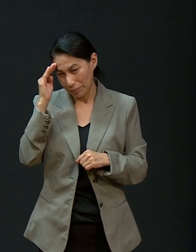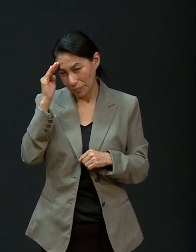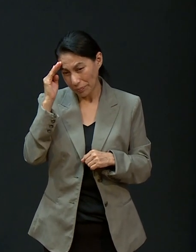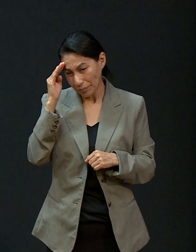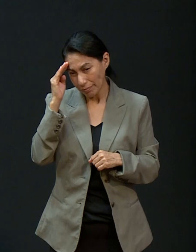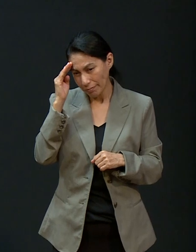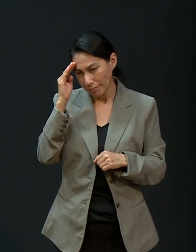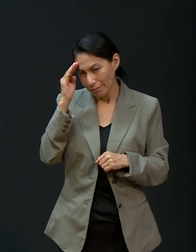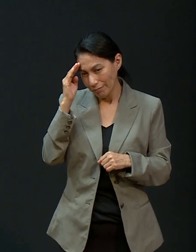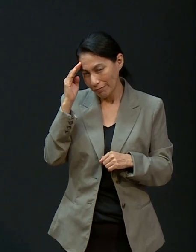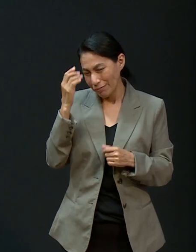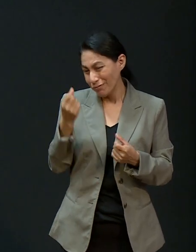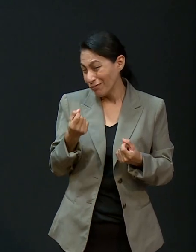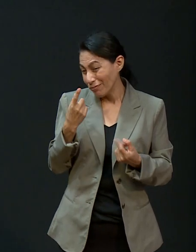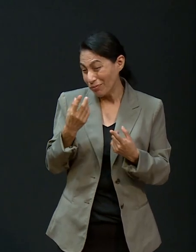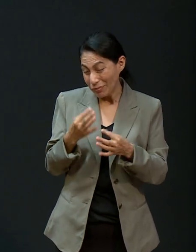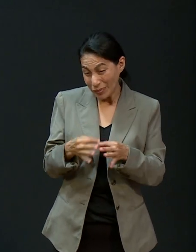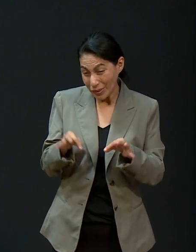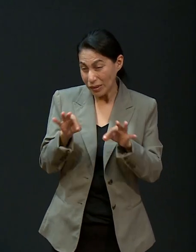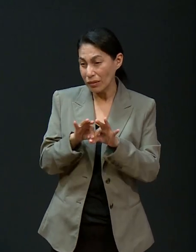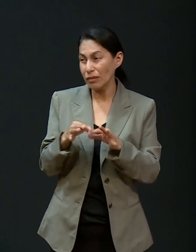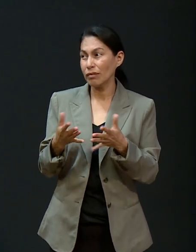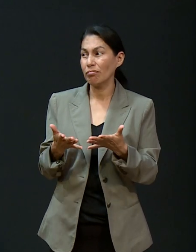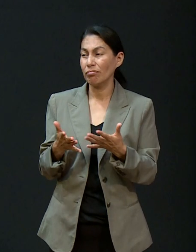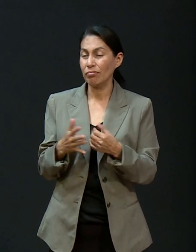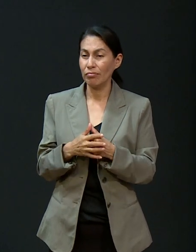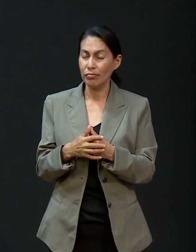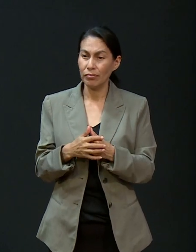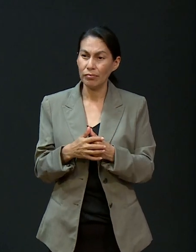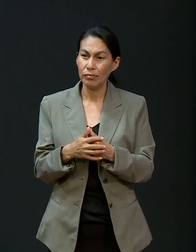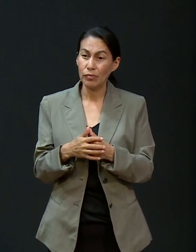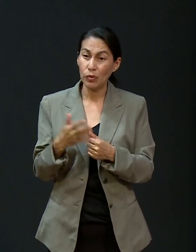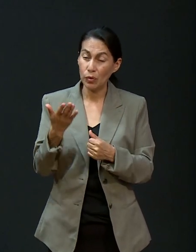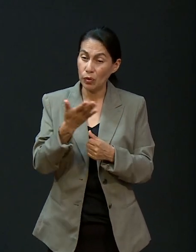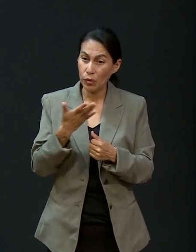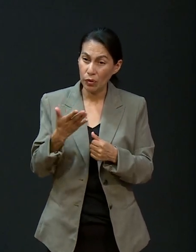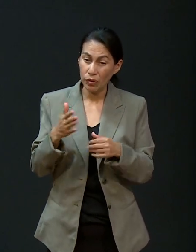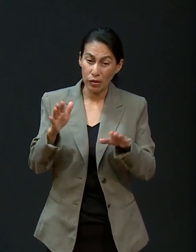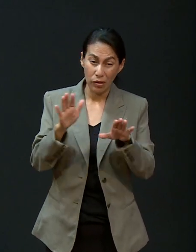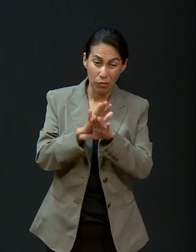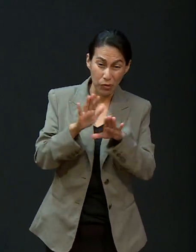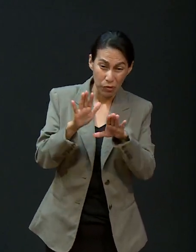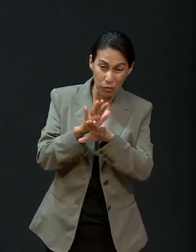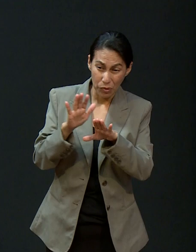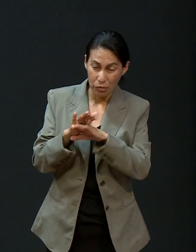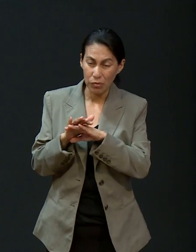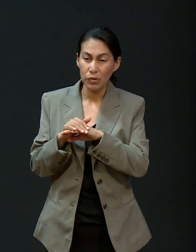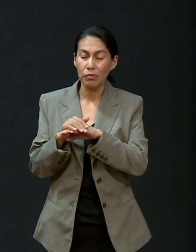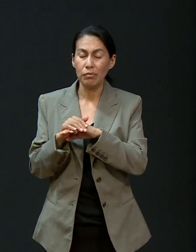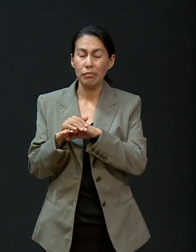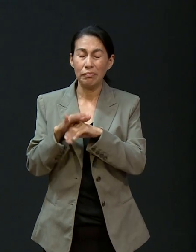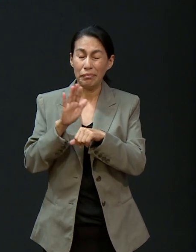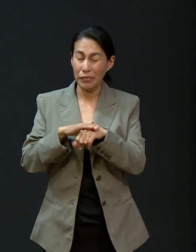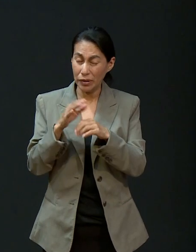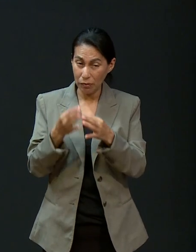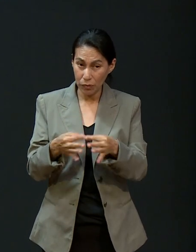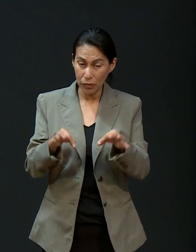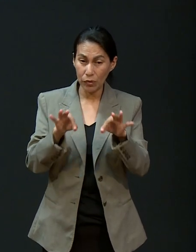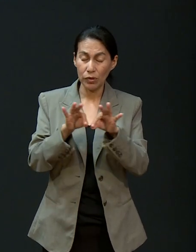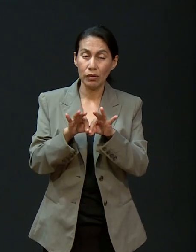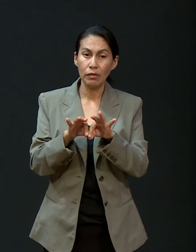esta fue una parte súper importante, claro, pues esto cambió toda la situación, pero lo más importante fue